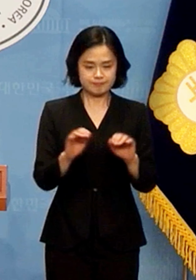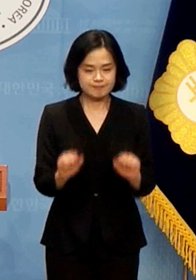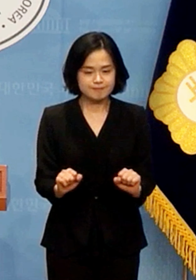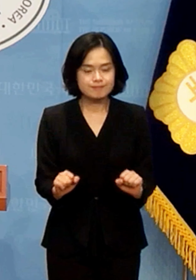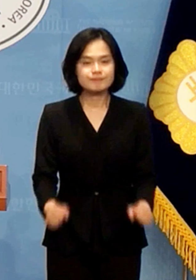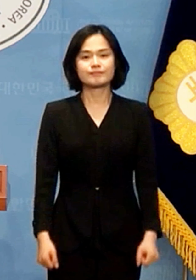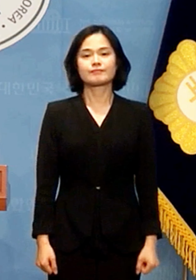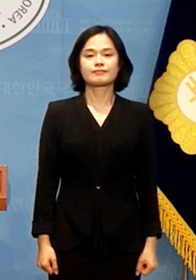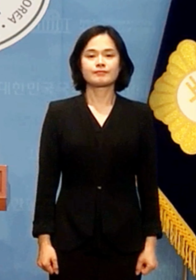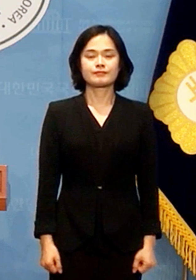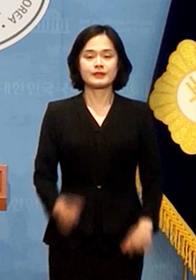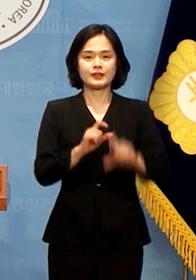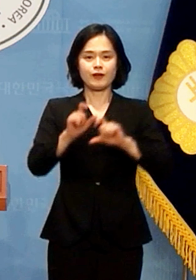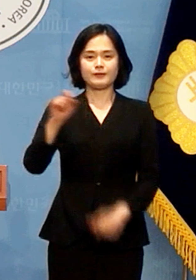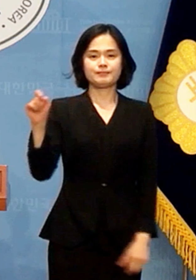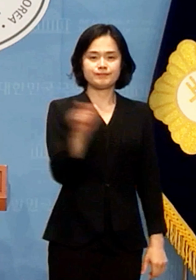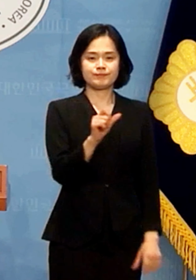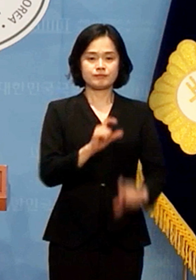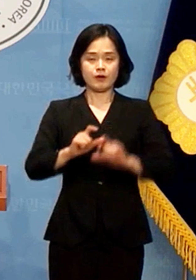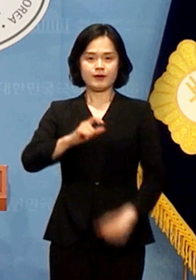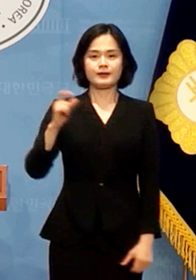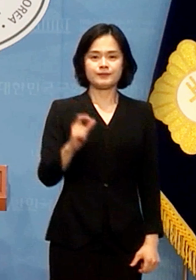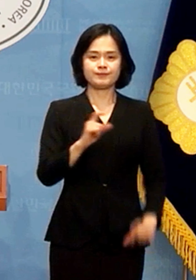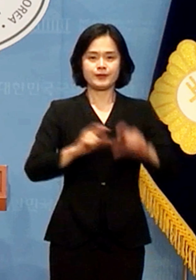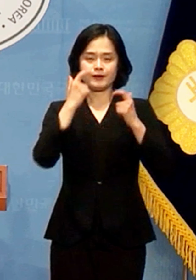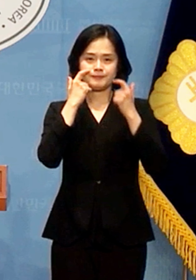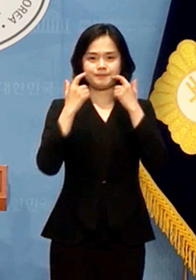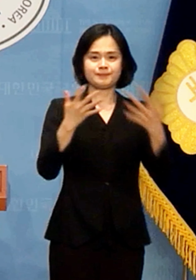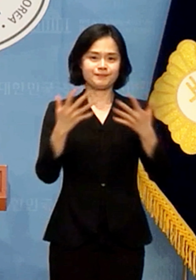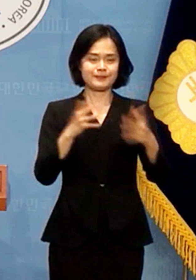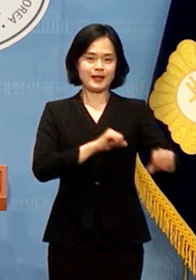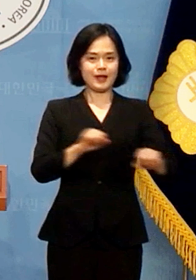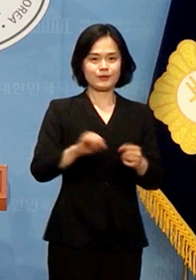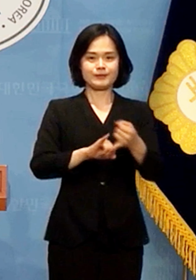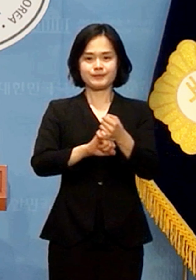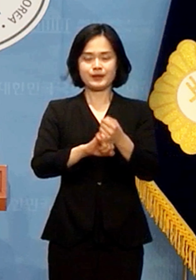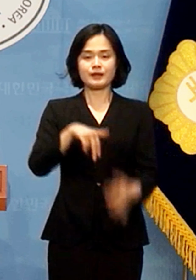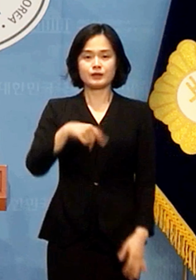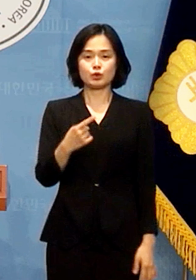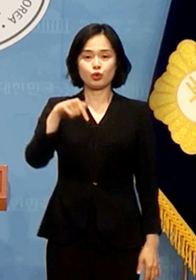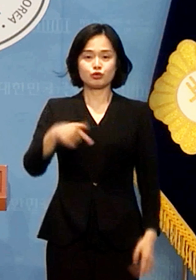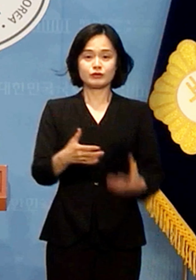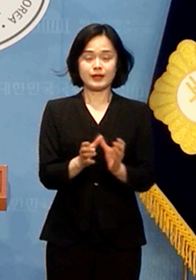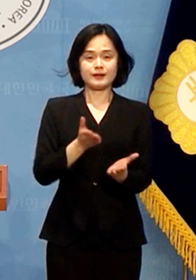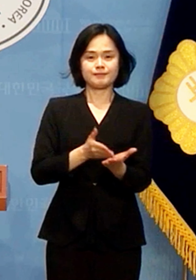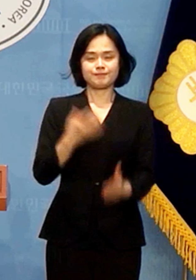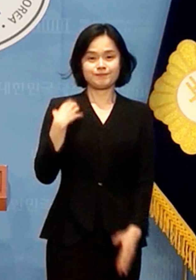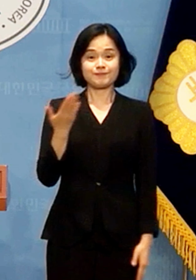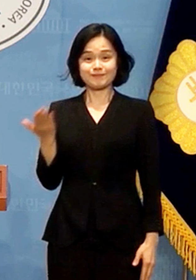안녕하십니까 더 빠르게 더 강하게 더 선명하게 행동합니다 조국 혁신당 대변인